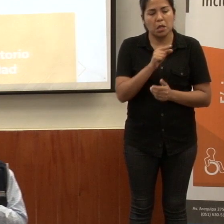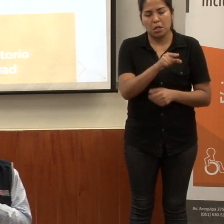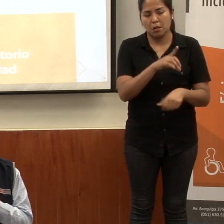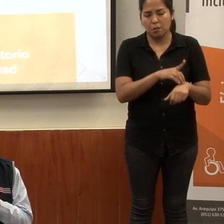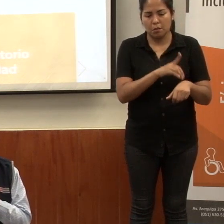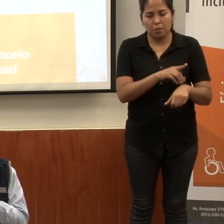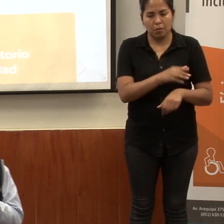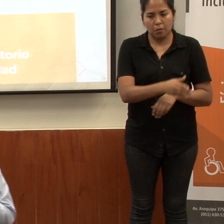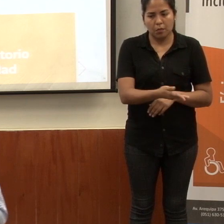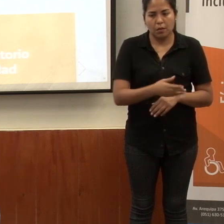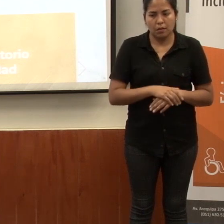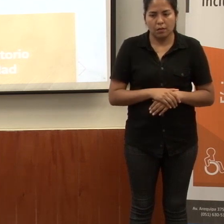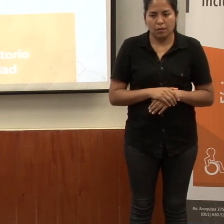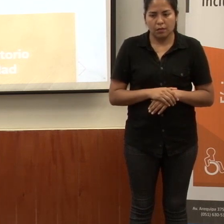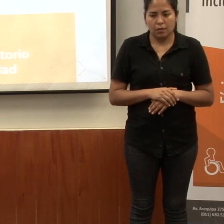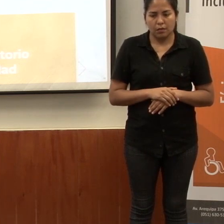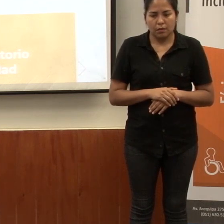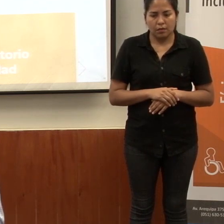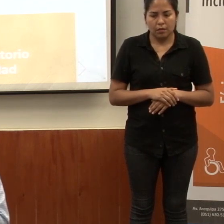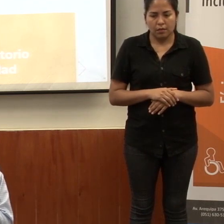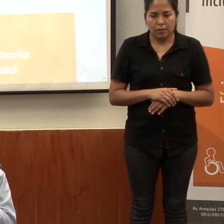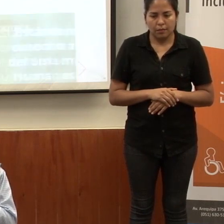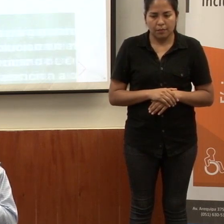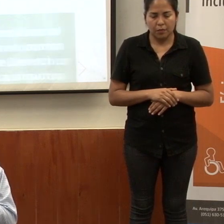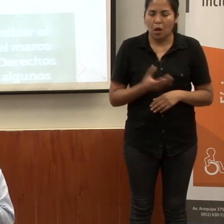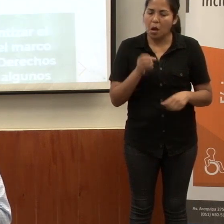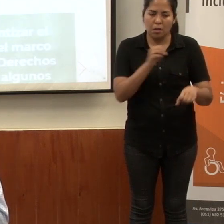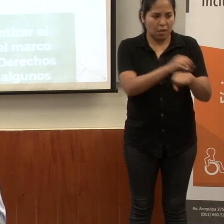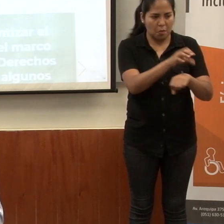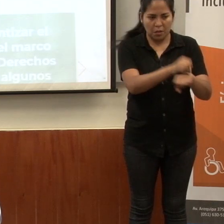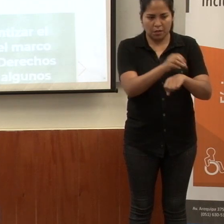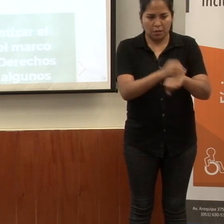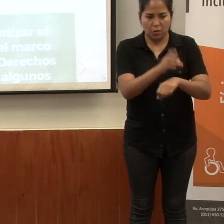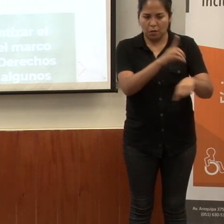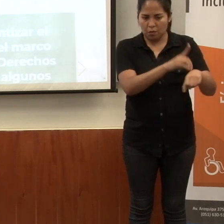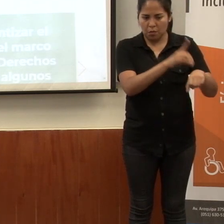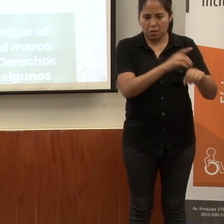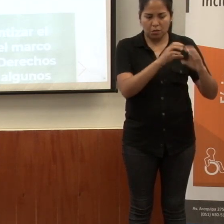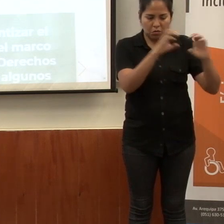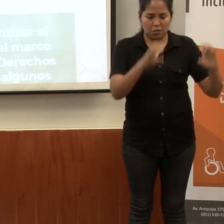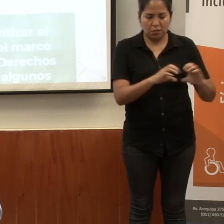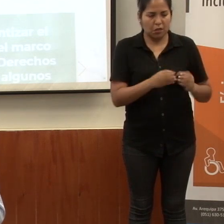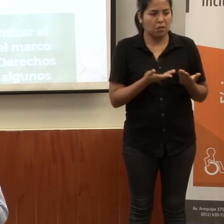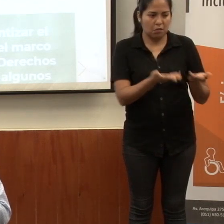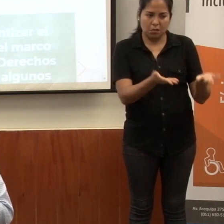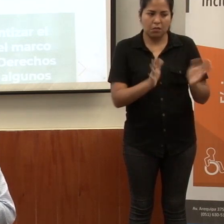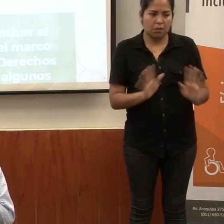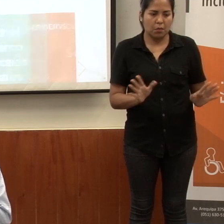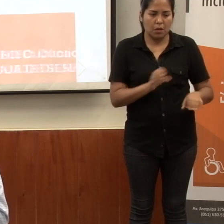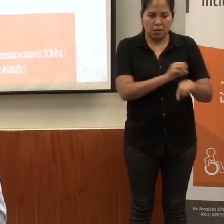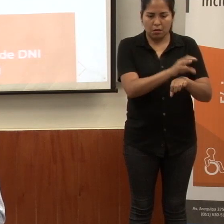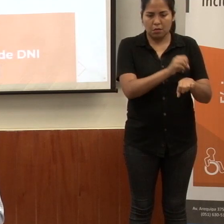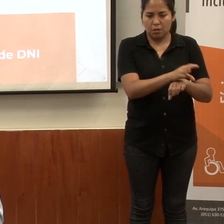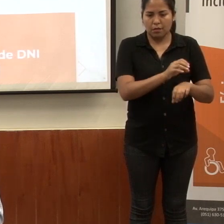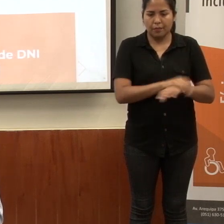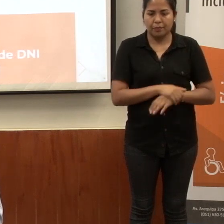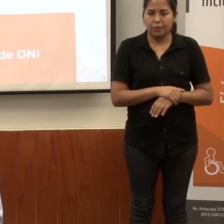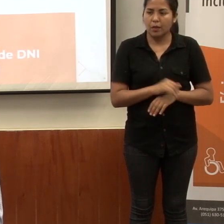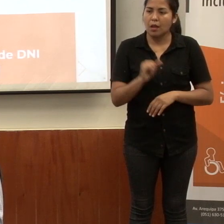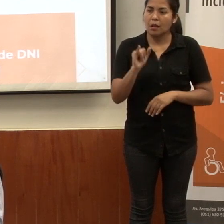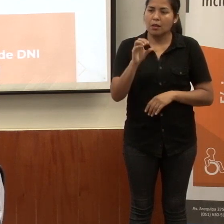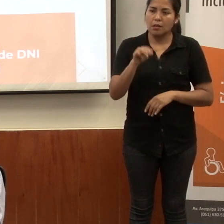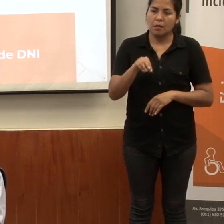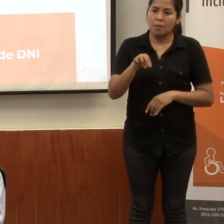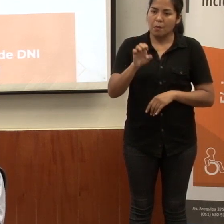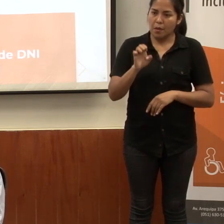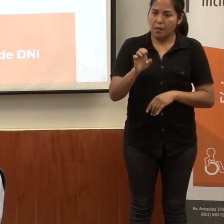ahí, entonces nosotros lo que agarramos es, los capacitamos a los médicos como médicos certificadores. Igual como hizo el INPE. El INPE